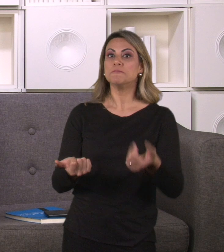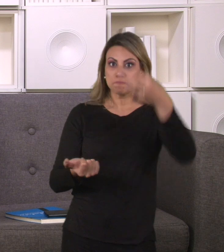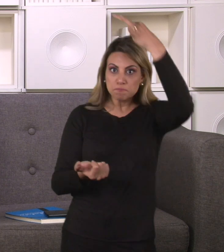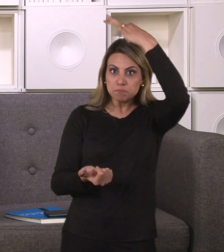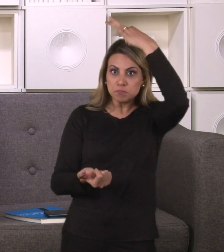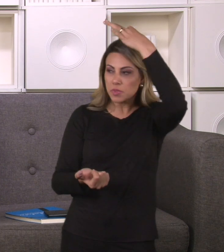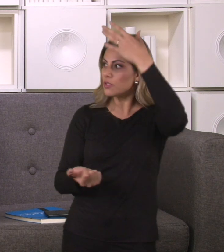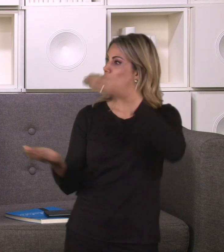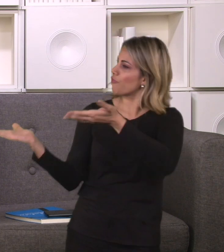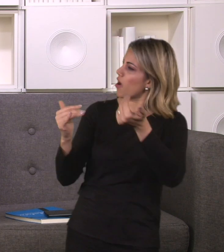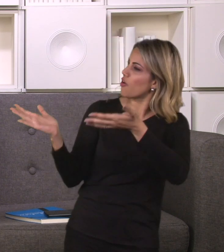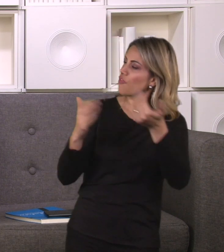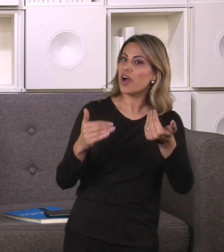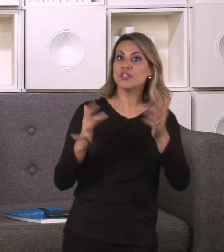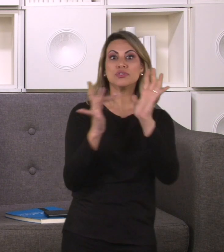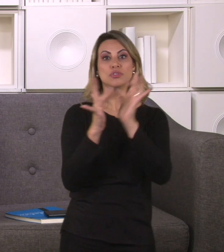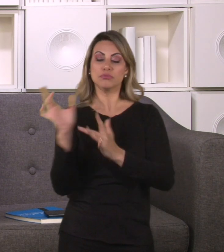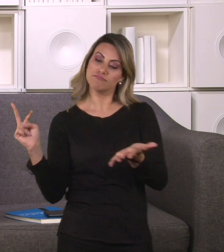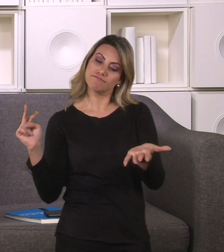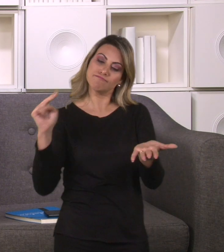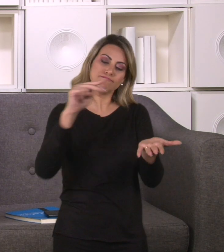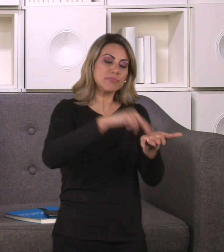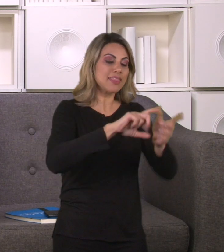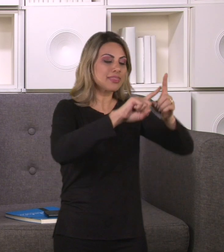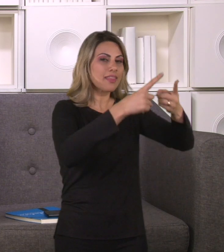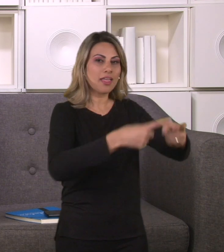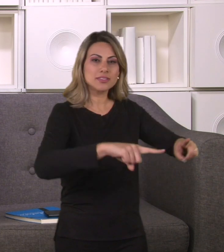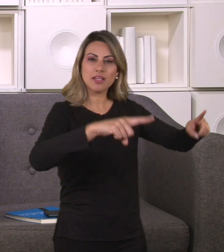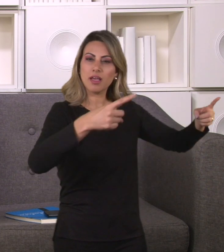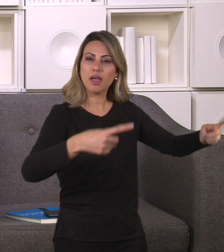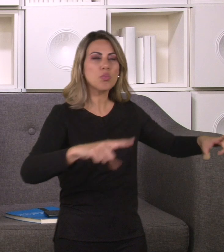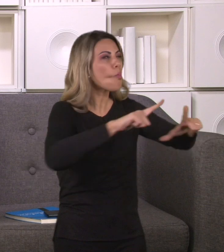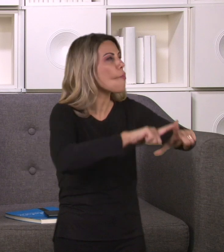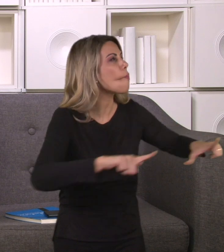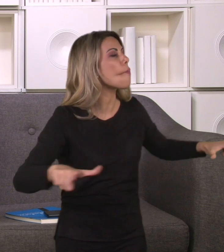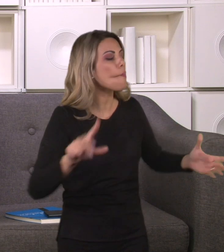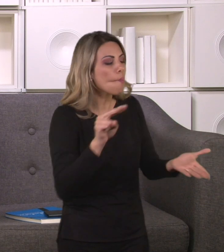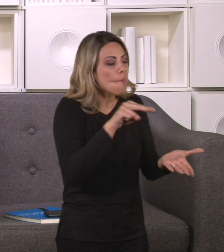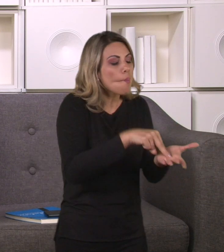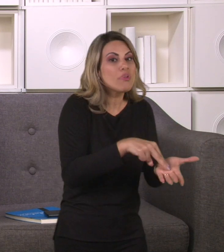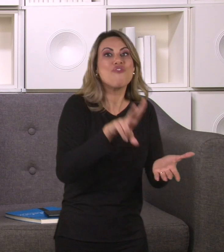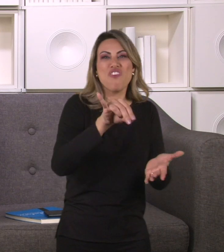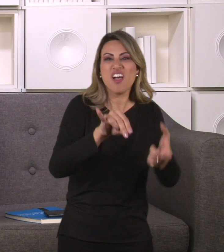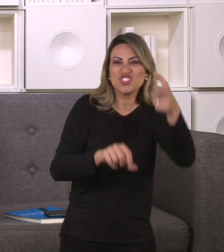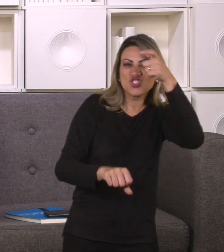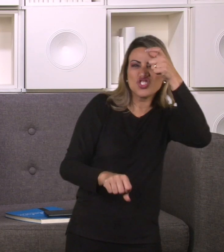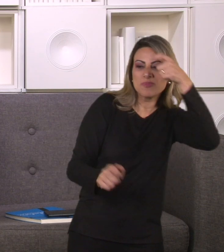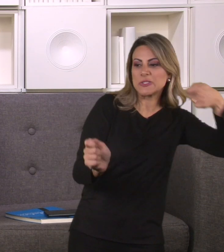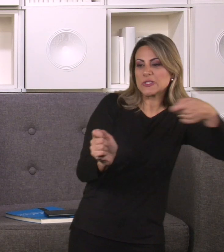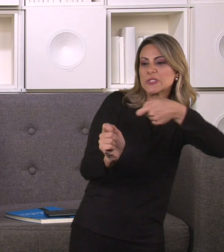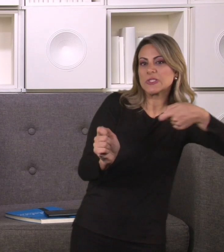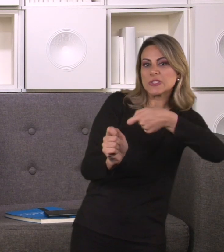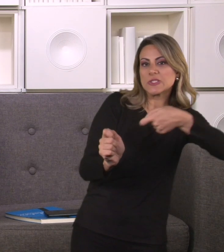foi tentado também pela serpente lá no jardim do Éden. Adão foi tentado no paraíso. Jesus é tentado